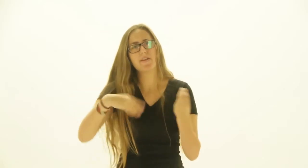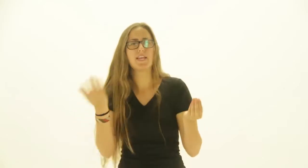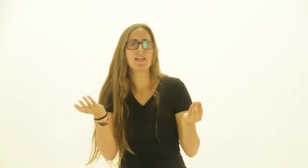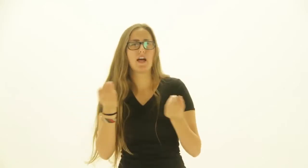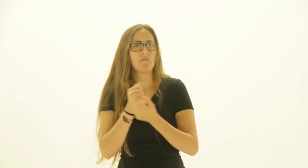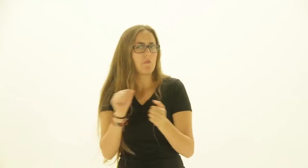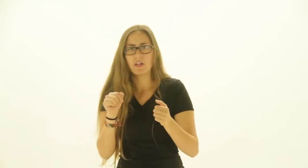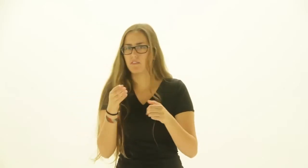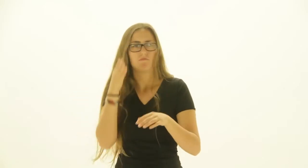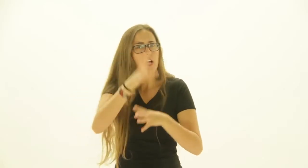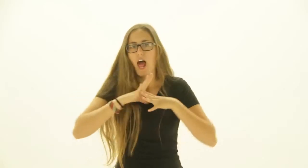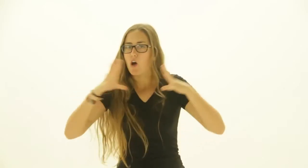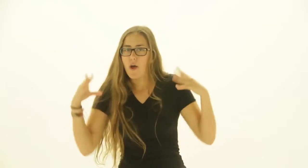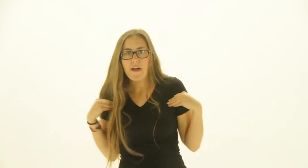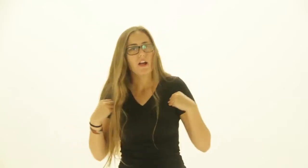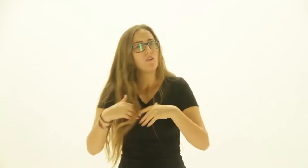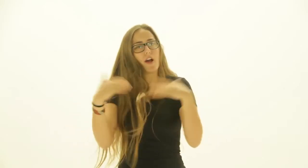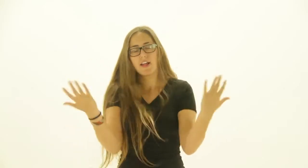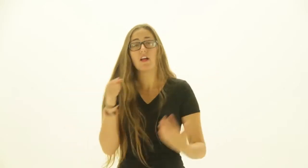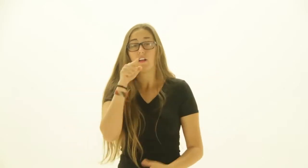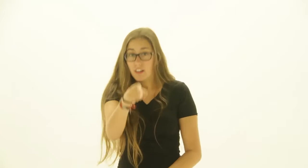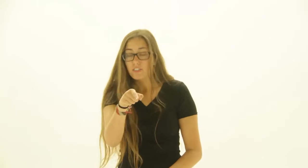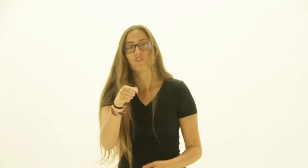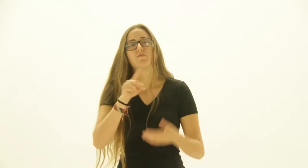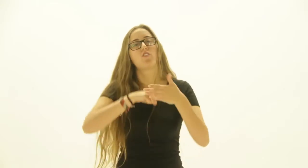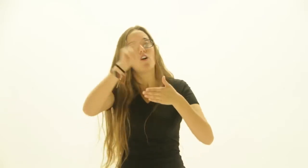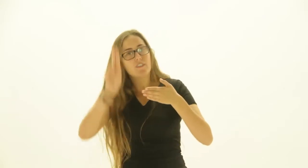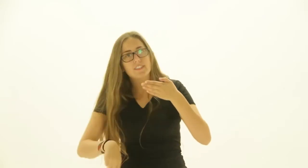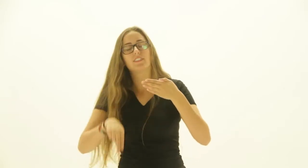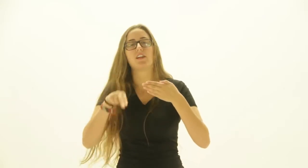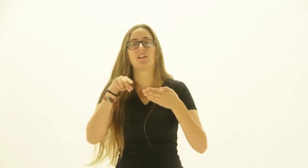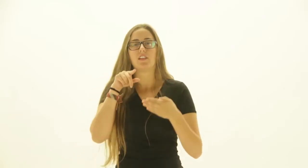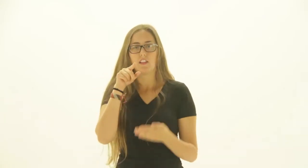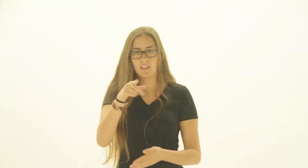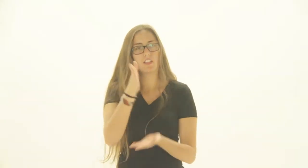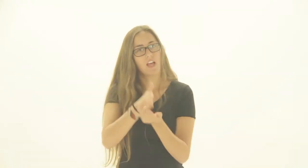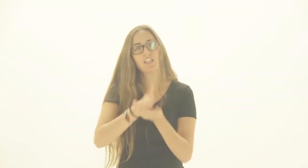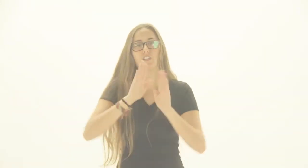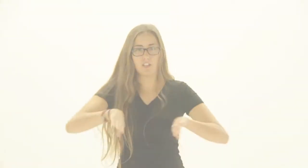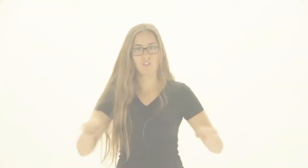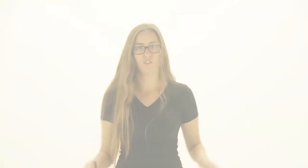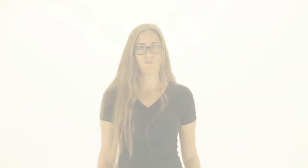una familia, poder ir a cualquier escuela. Eso es lo que dice la Convención de los Derechos de las Personas con Discapacidad.